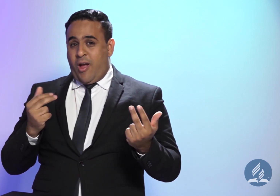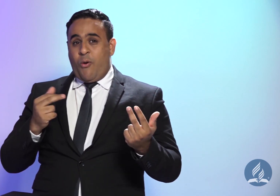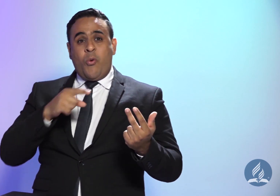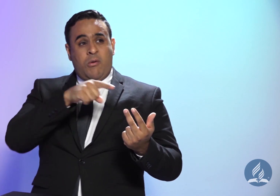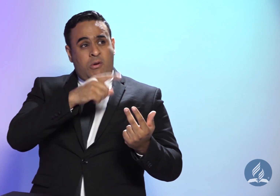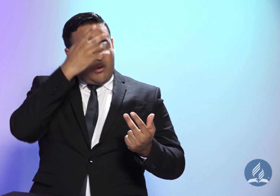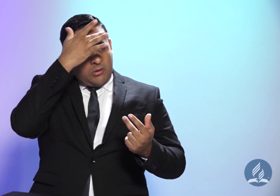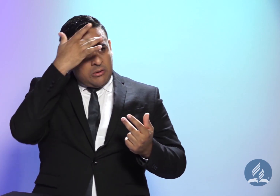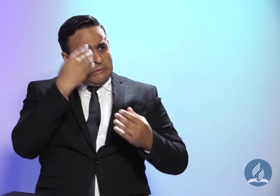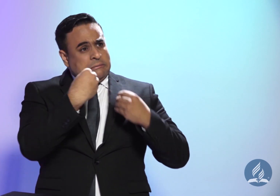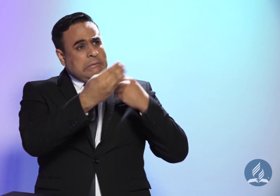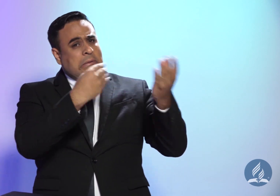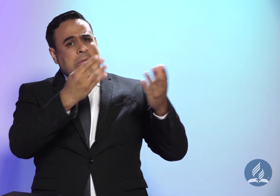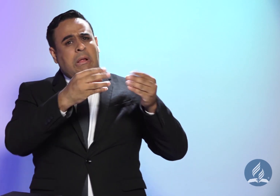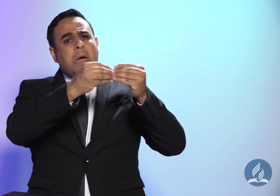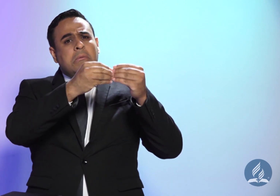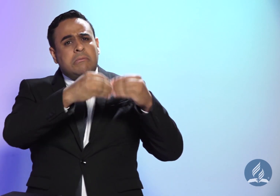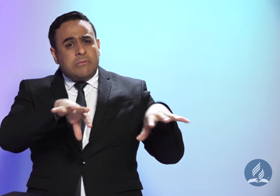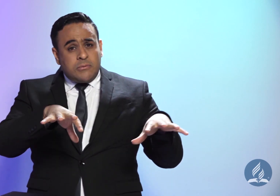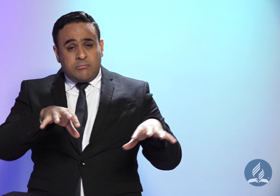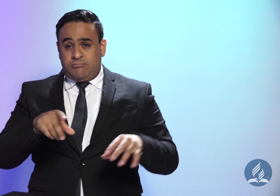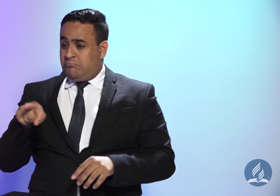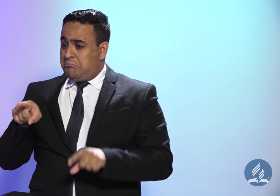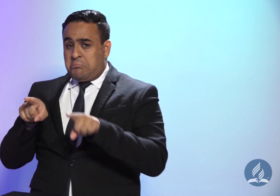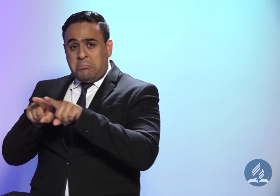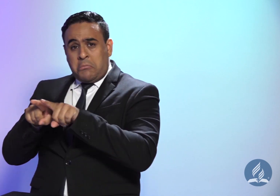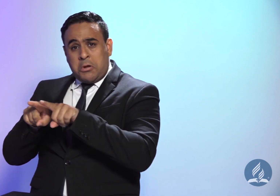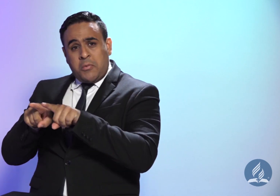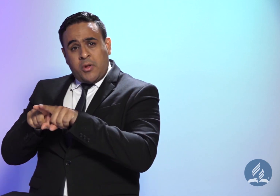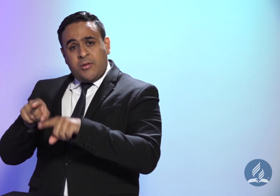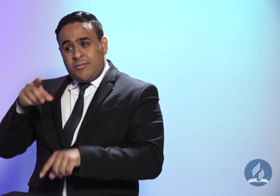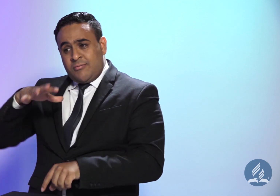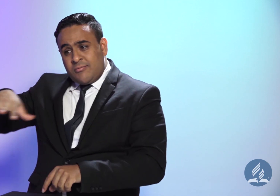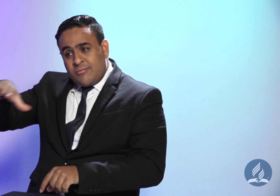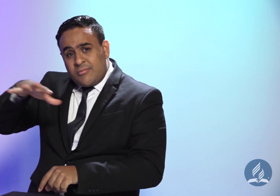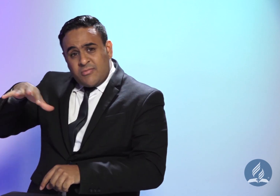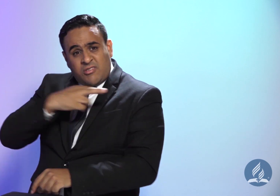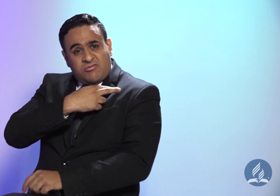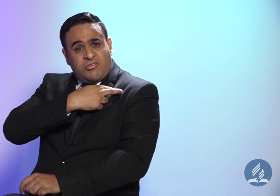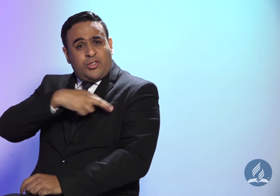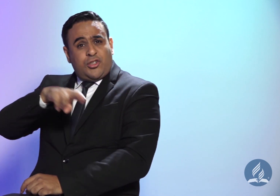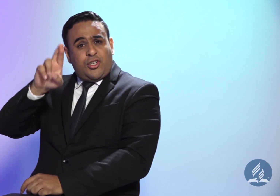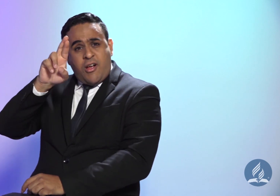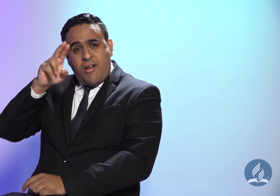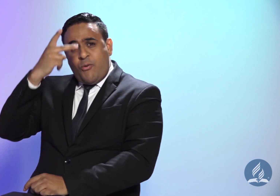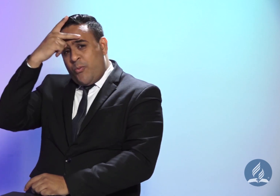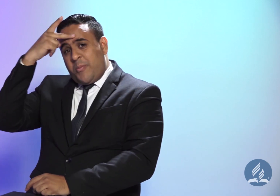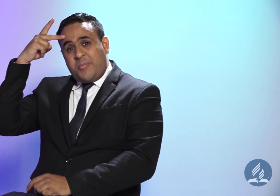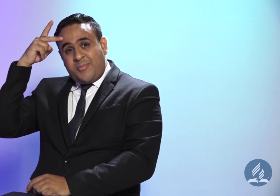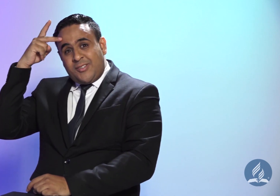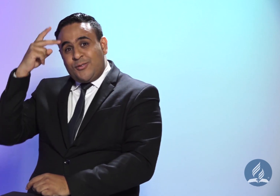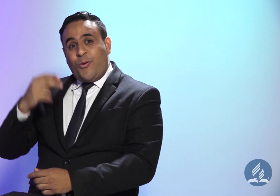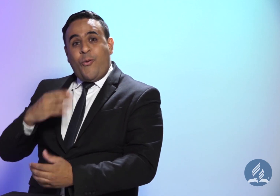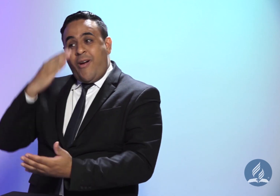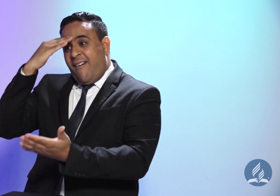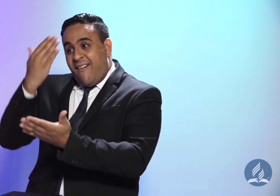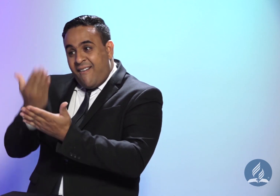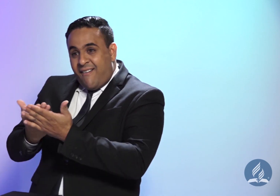A gente precisa entender que as fake news prejudicam a vida das pessoas. E também